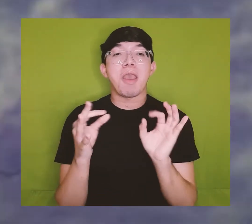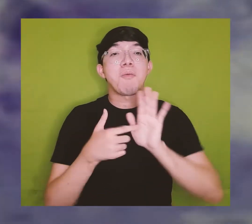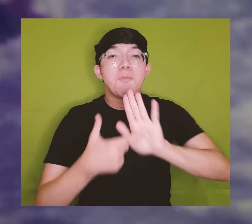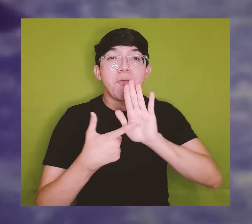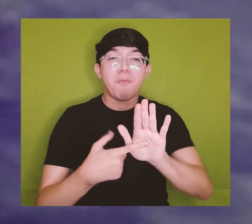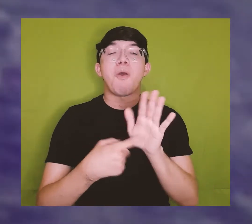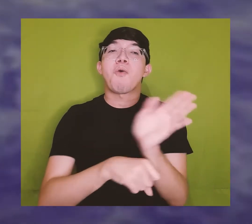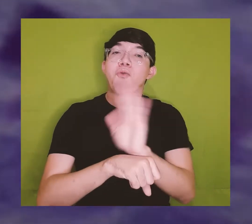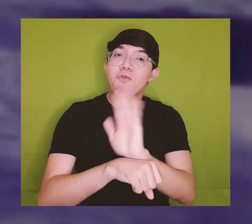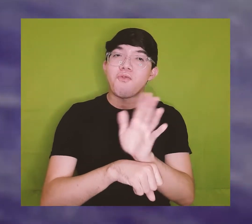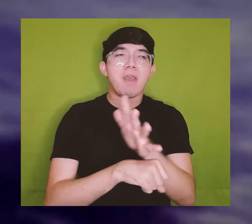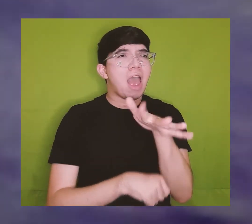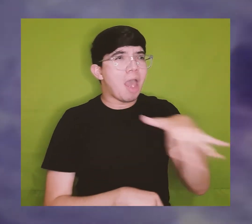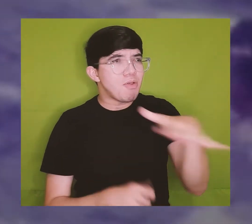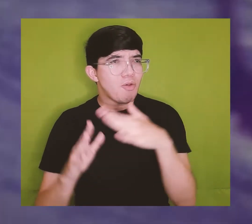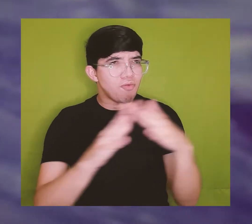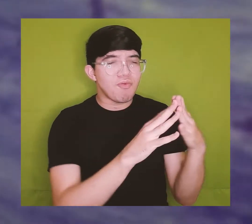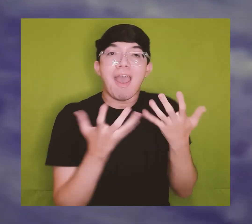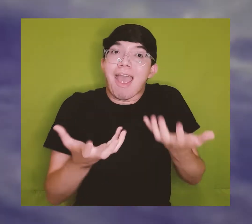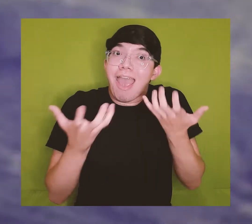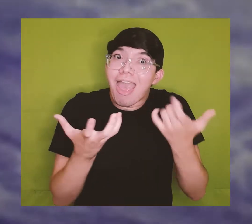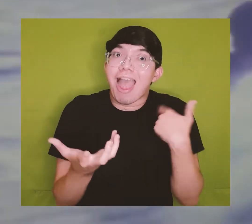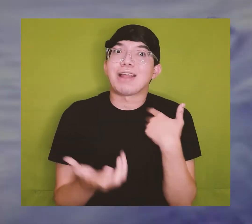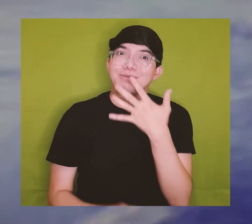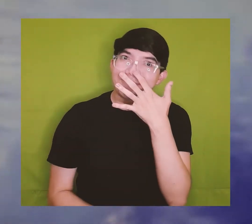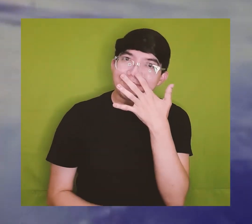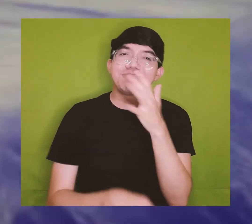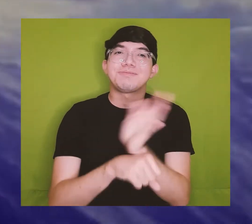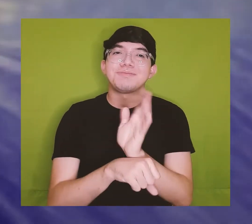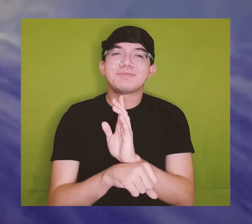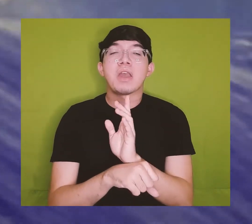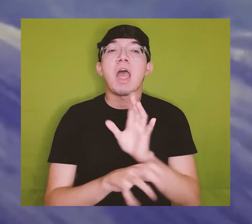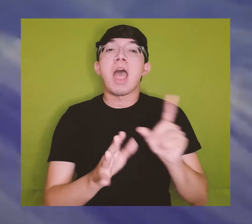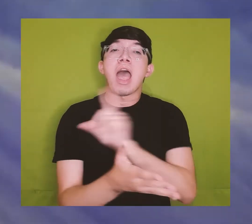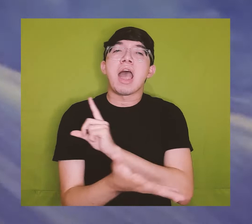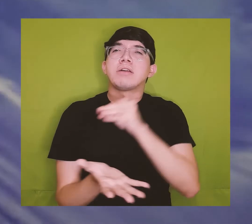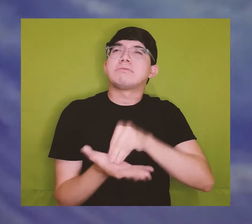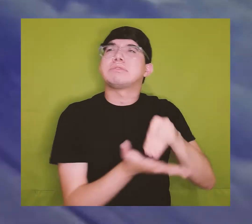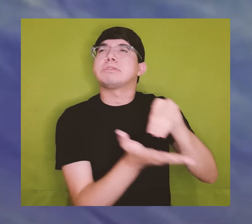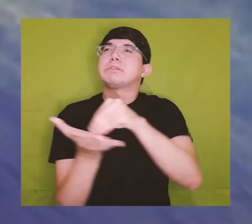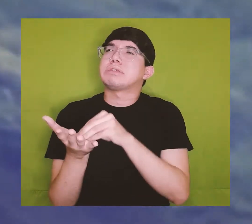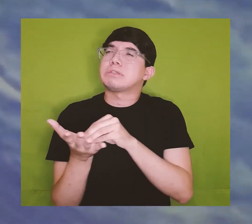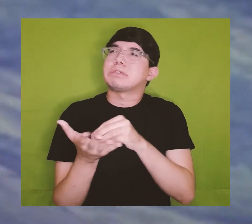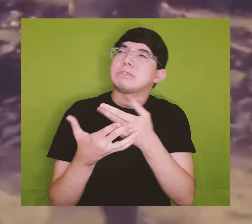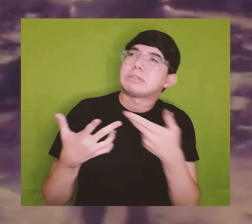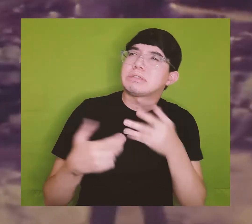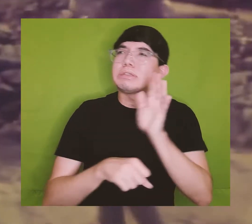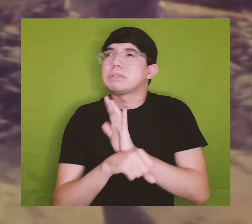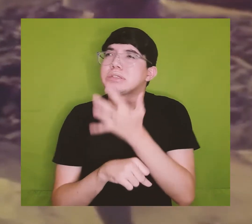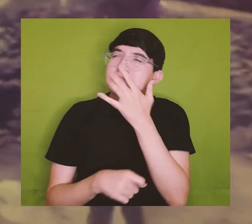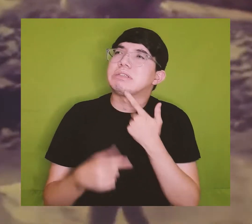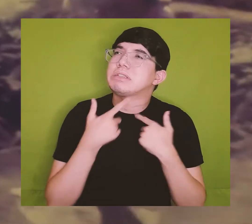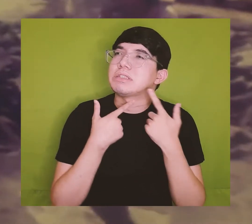muito forte da comunidade, assim. Justamente por ser carente de espaços culturais, quando aconteceu isso